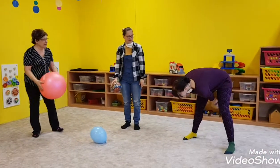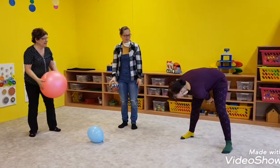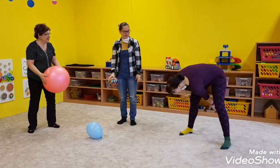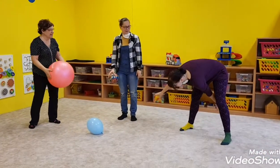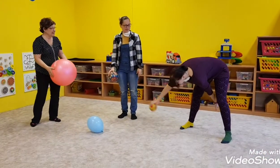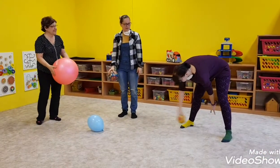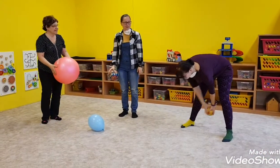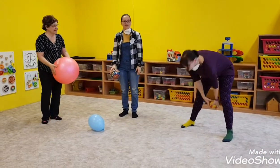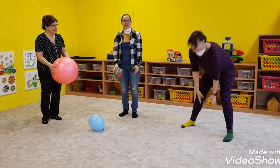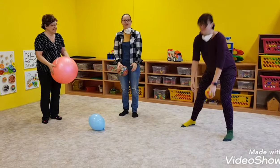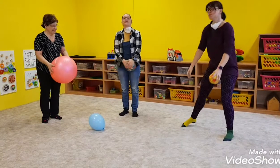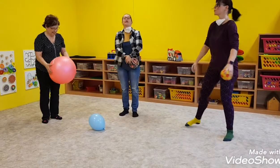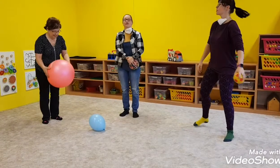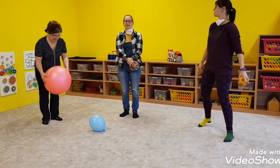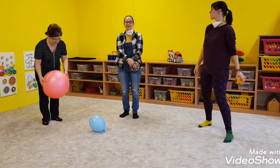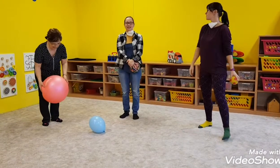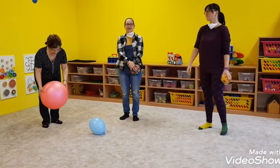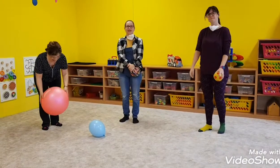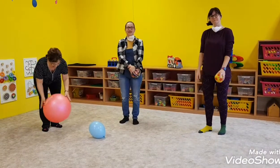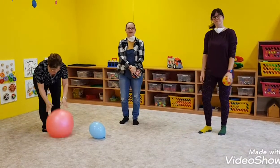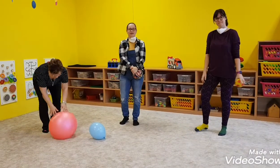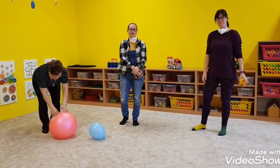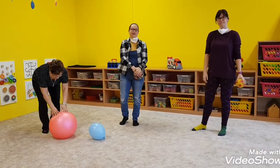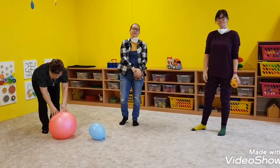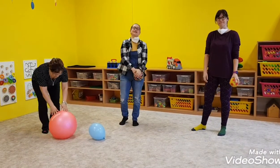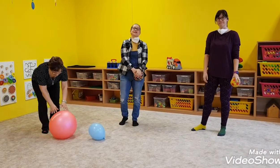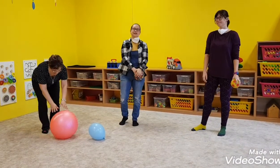taky. Tak co vymyslíš ty? My se zatím